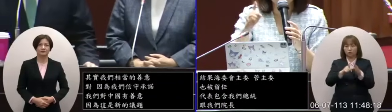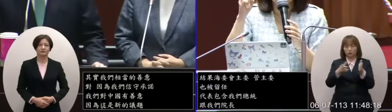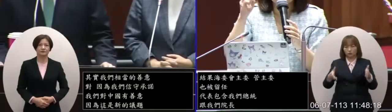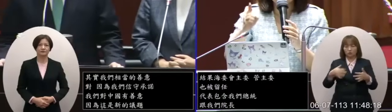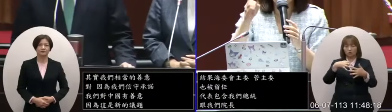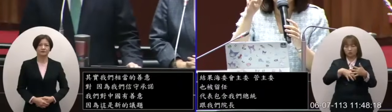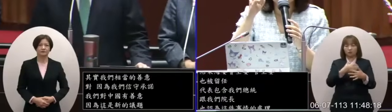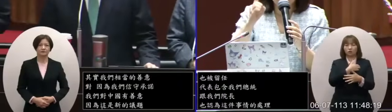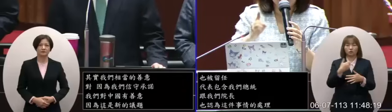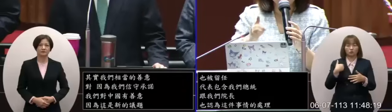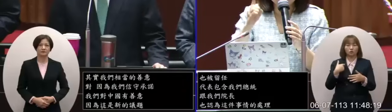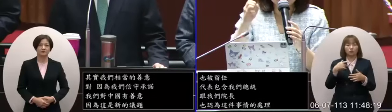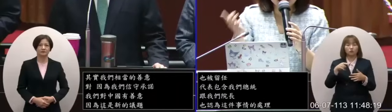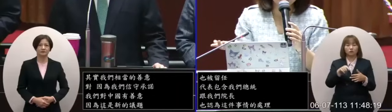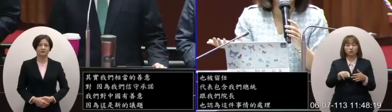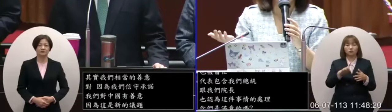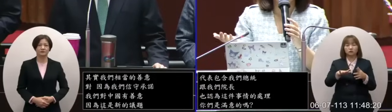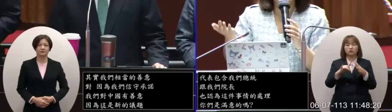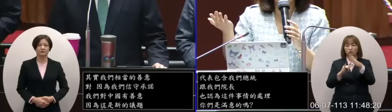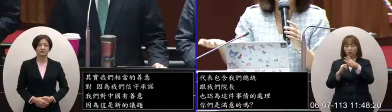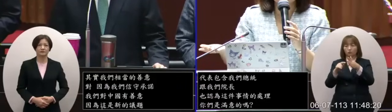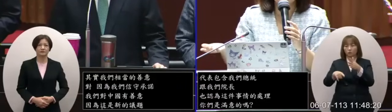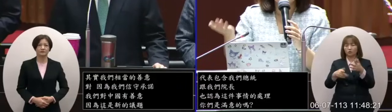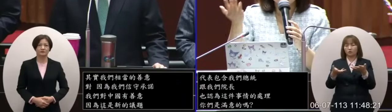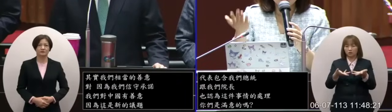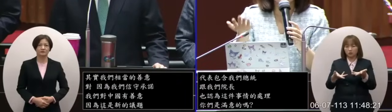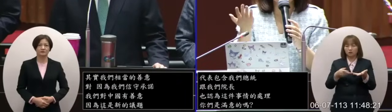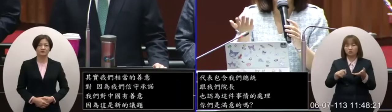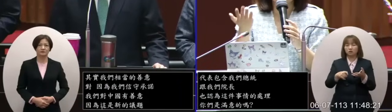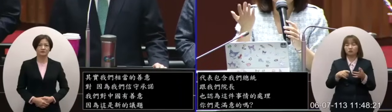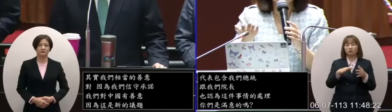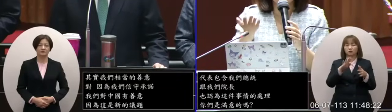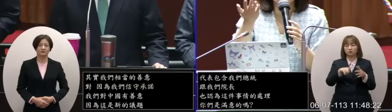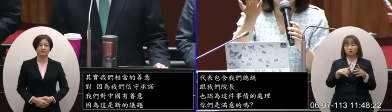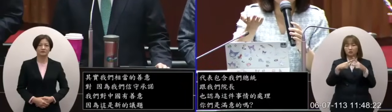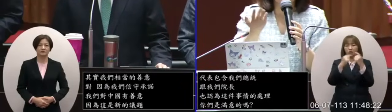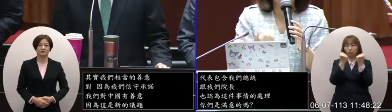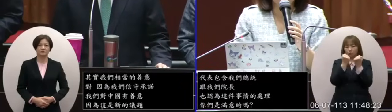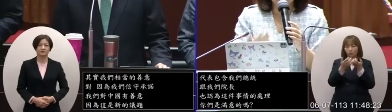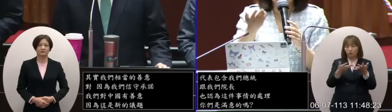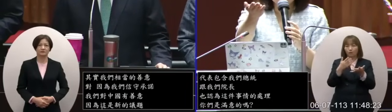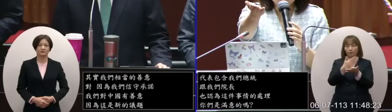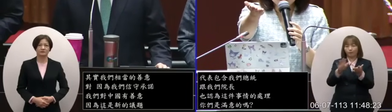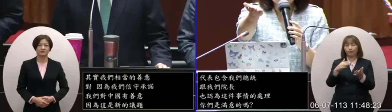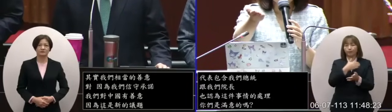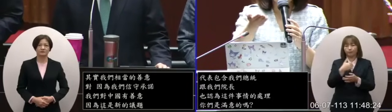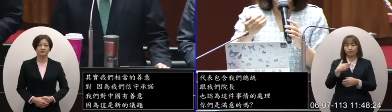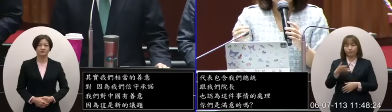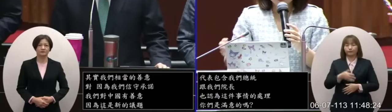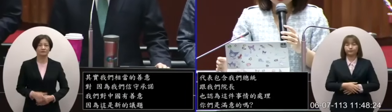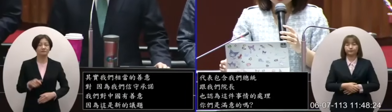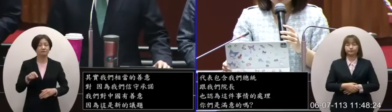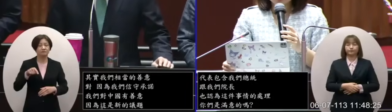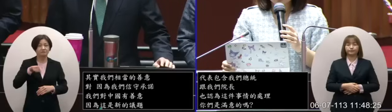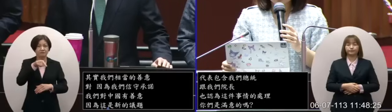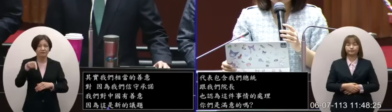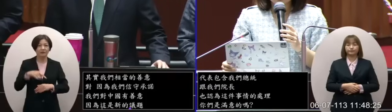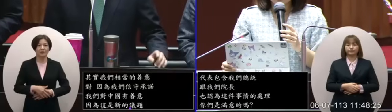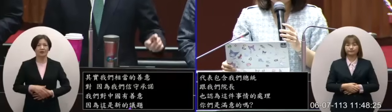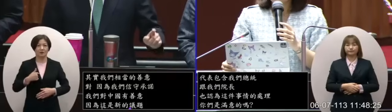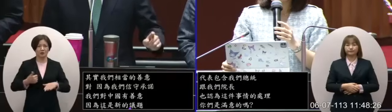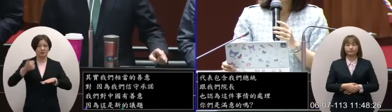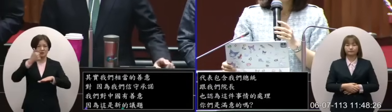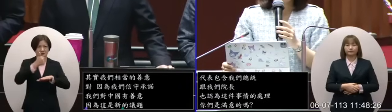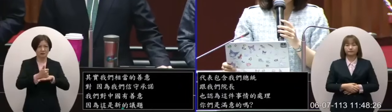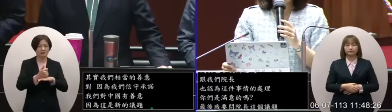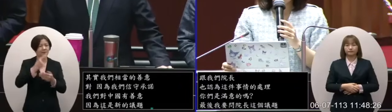之内能够把遗体的问题、人道的问题处理完毕？ 在我们在任的每一